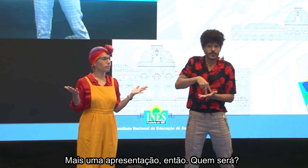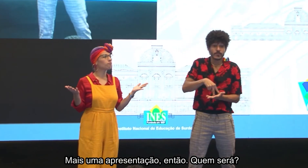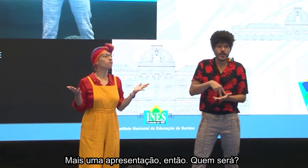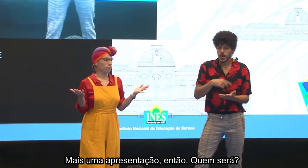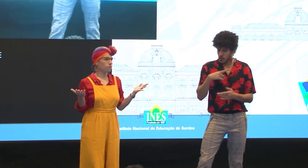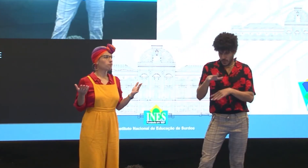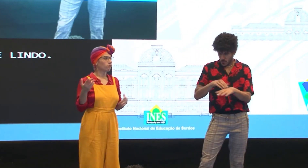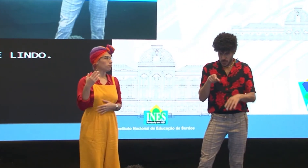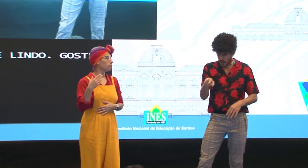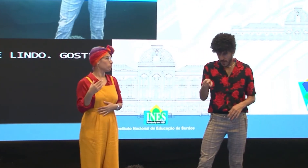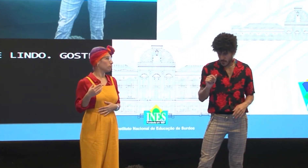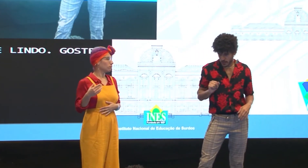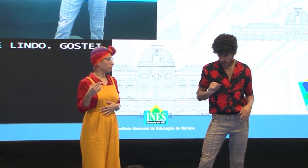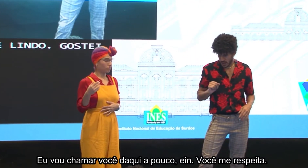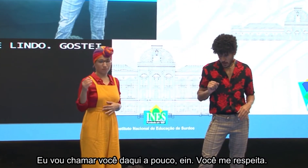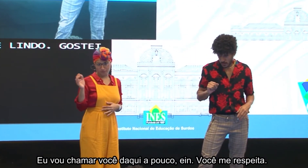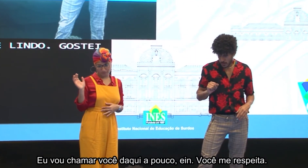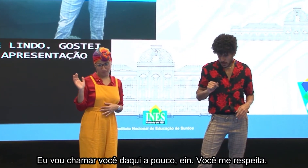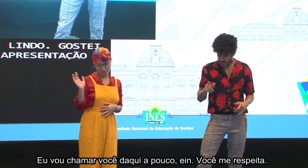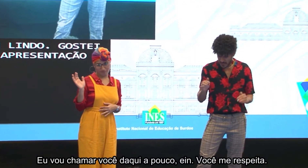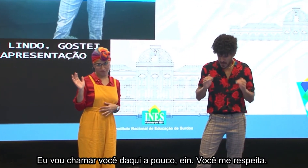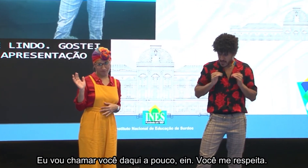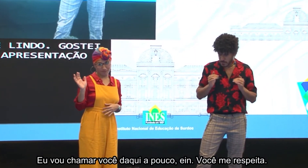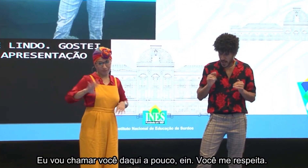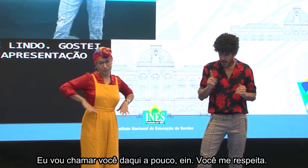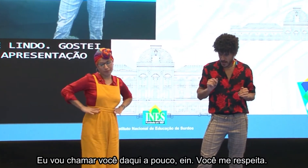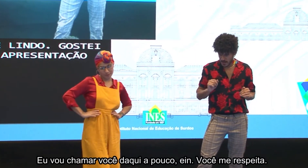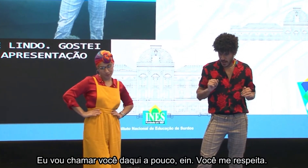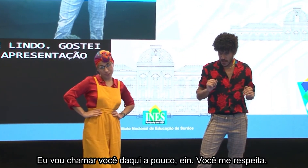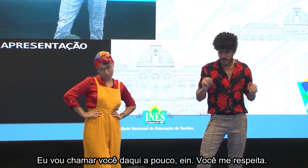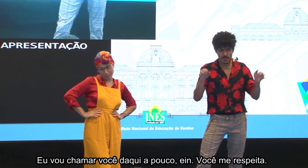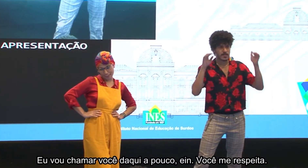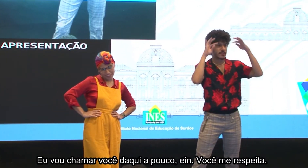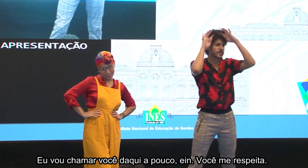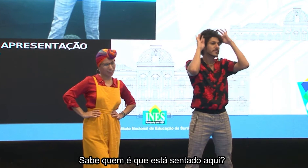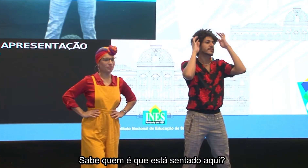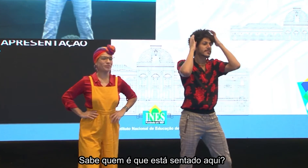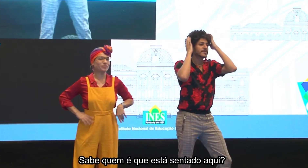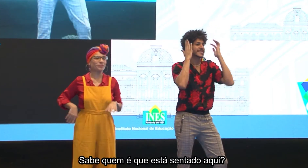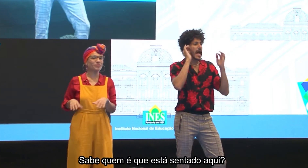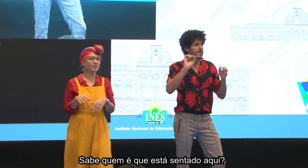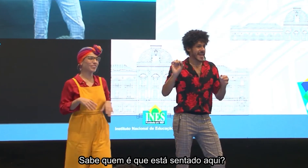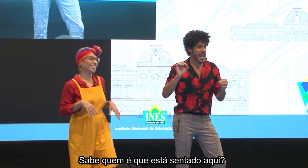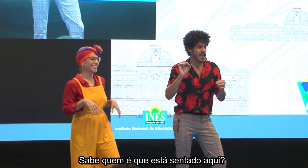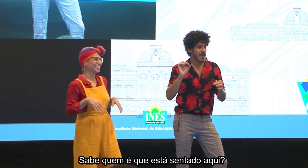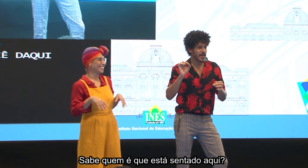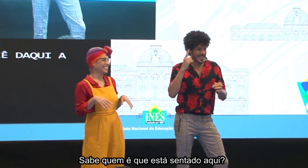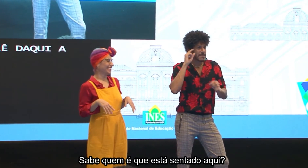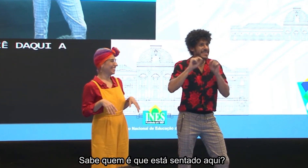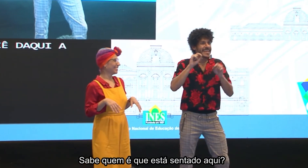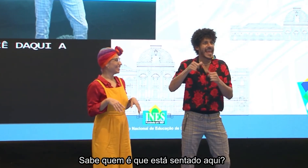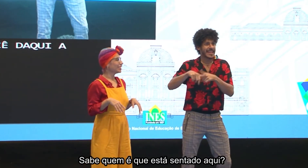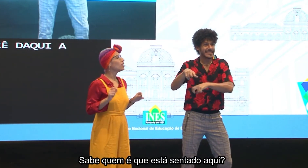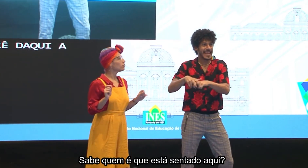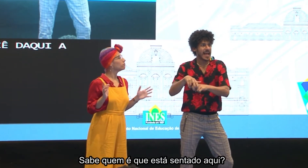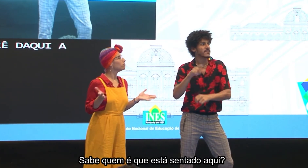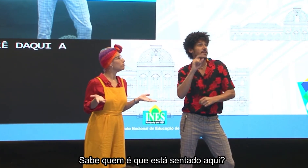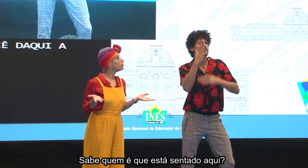será? Eu vou chamar você daqui a pouco, hein? Você me respeita, tá bom? Sabe quem é? Sabe quem é que tá sentado